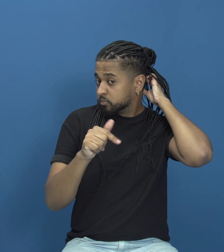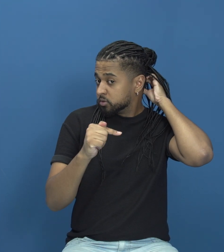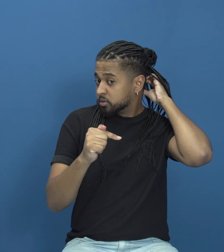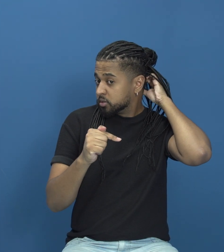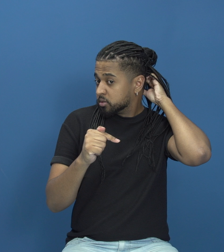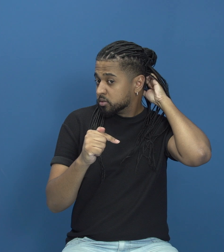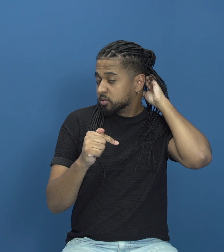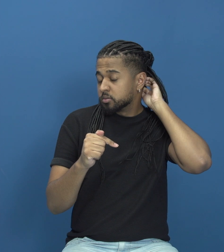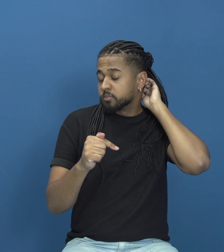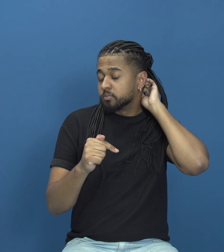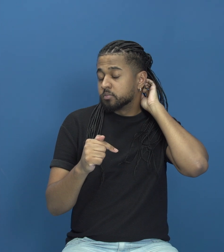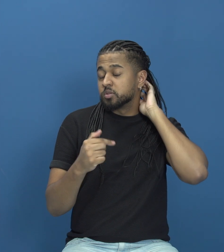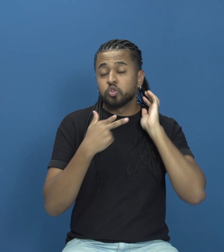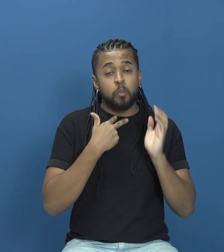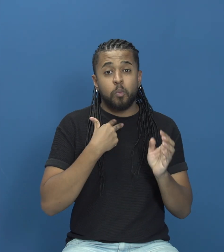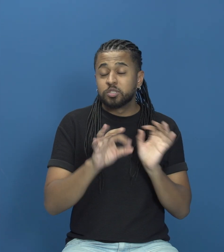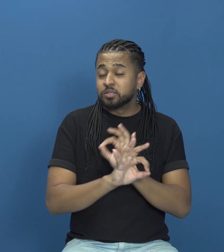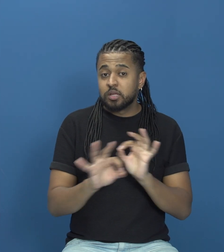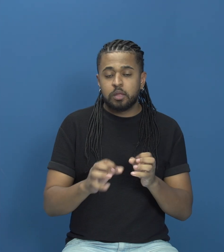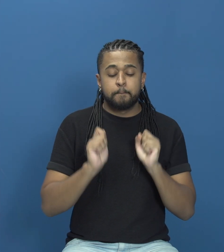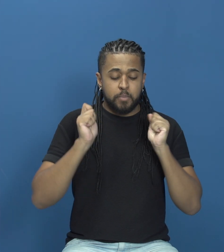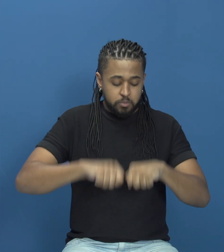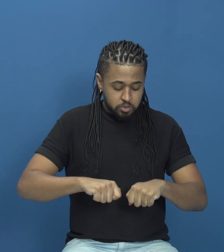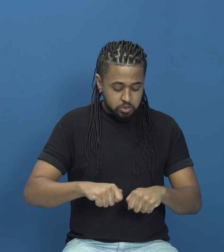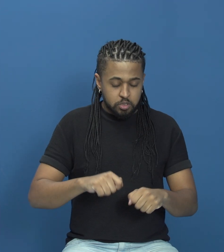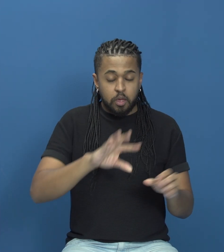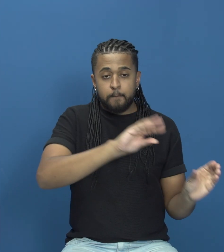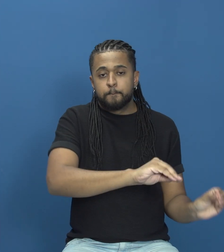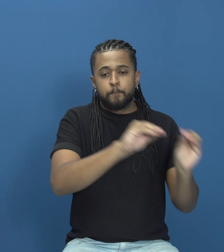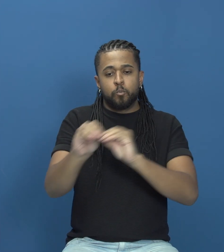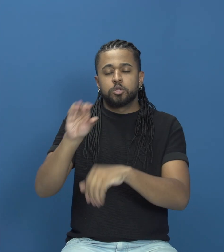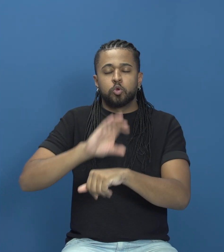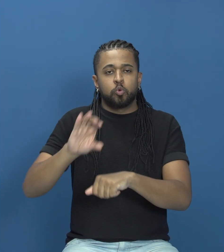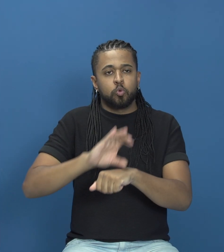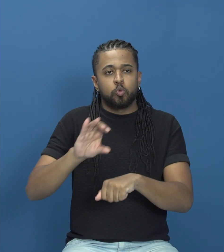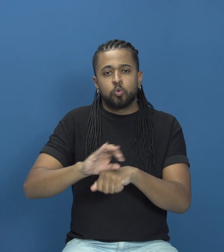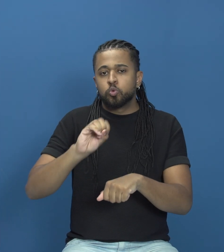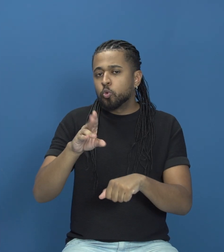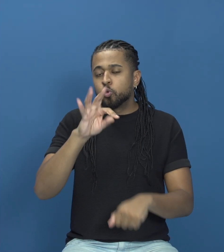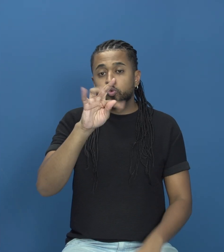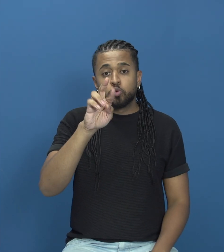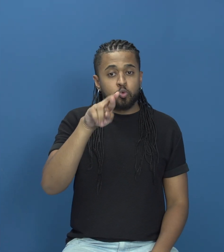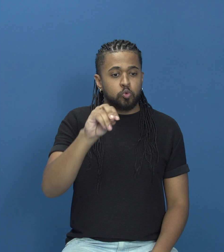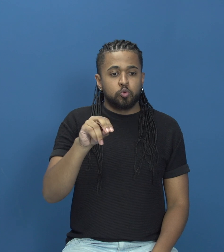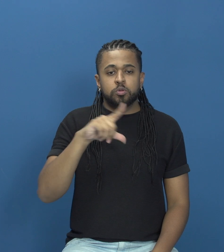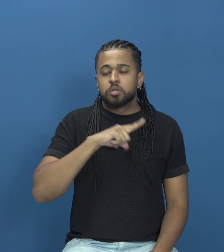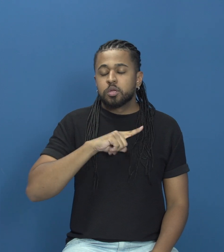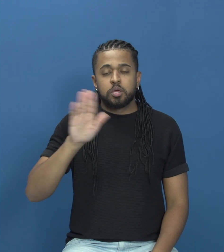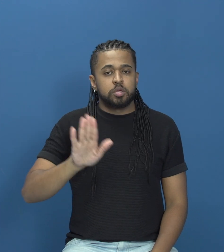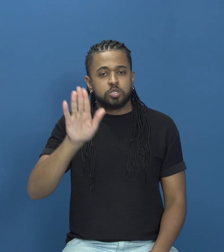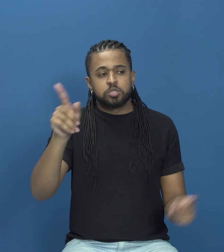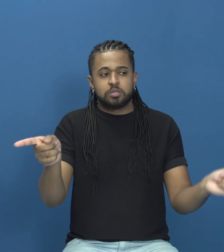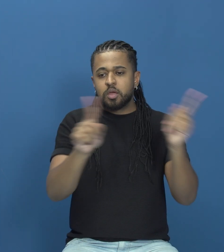13.7. Em hipótese alguma, será permitida a permuta de curso ou de turno entre os candidatos